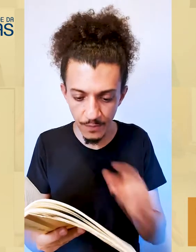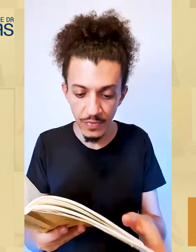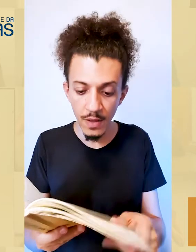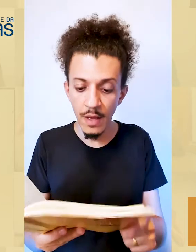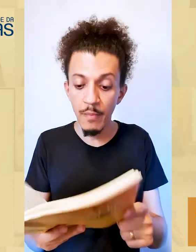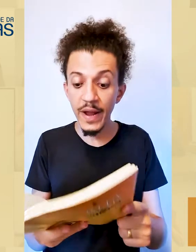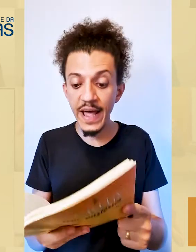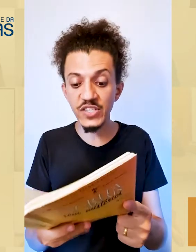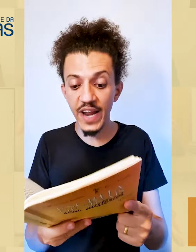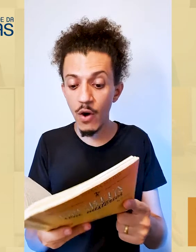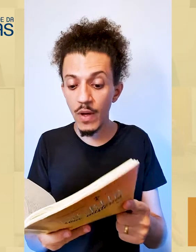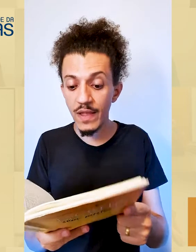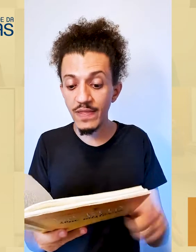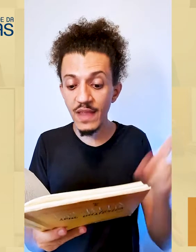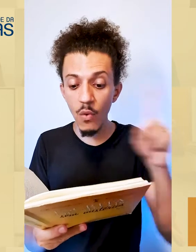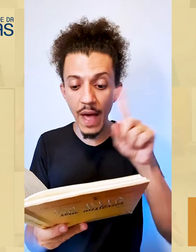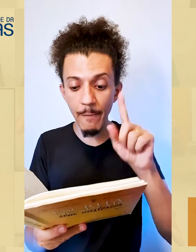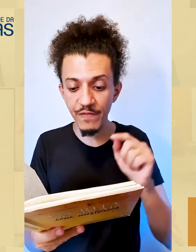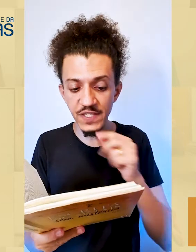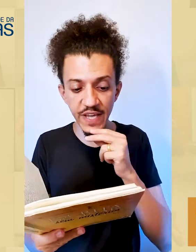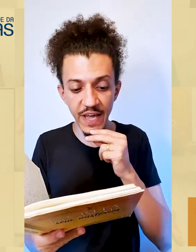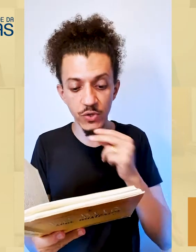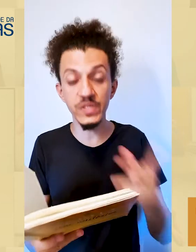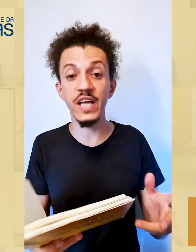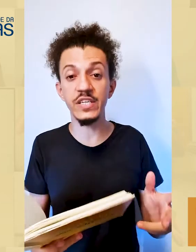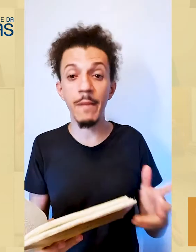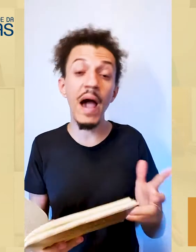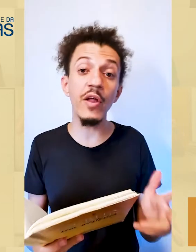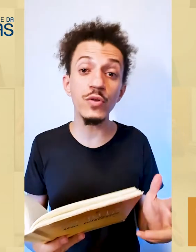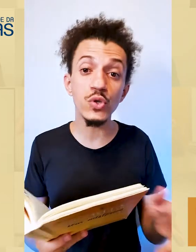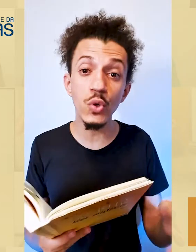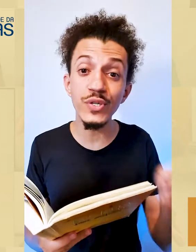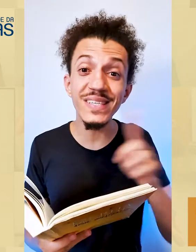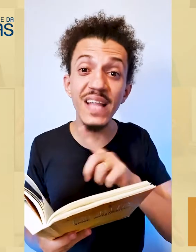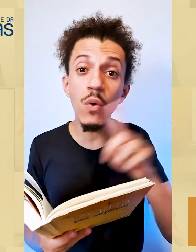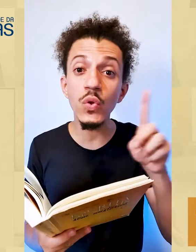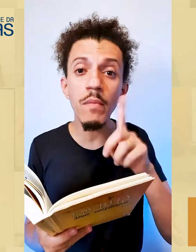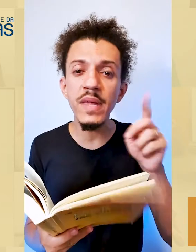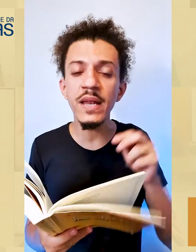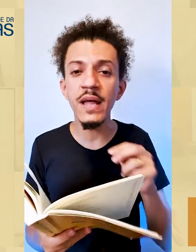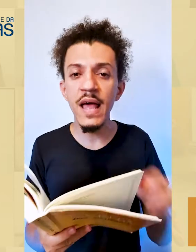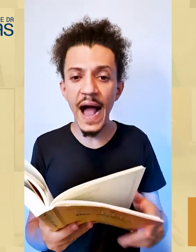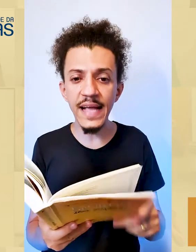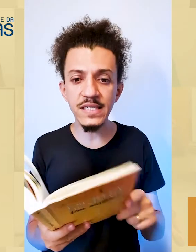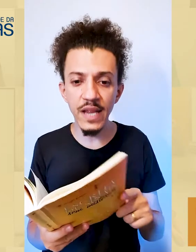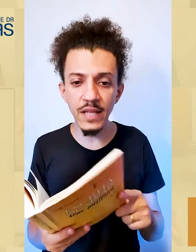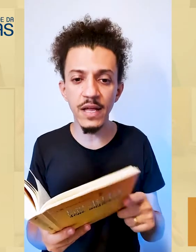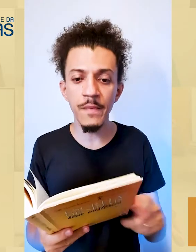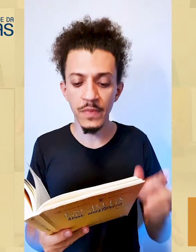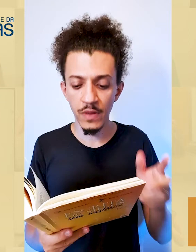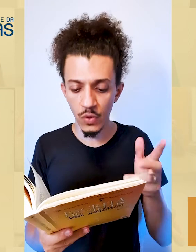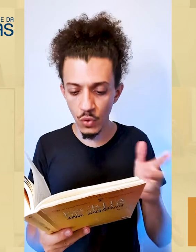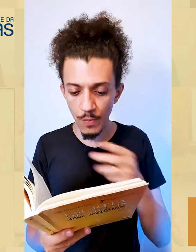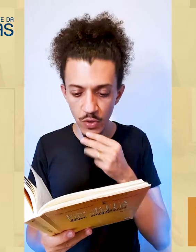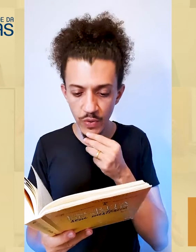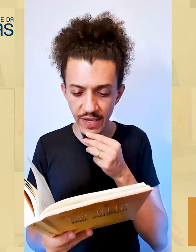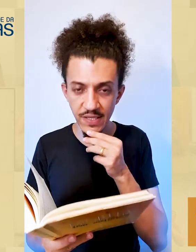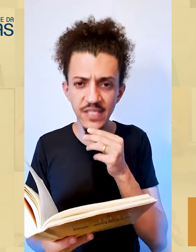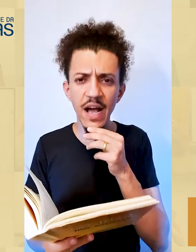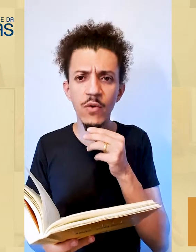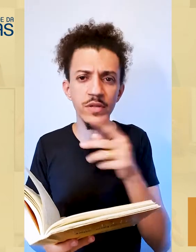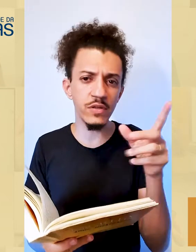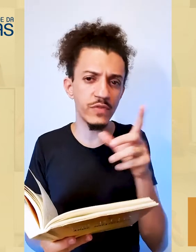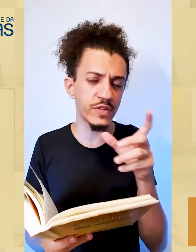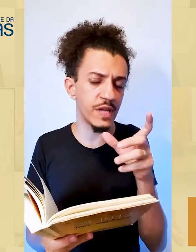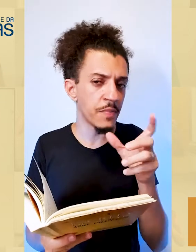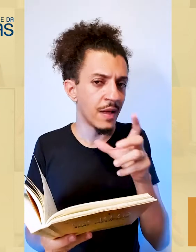escrito. Porém, em geral, não é proficiente, ou seja, a maioria dos surdos não domina a escrita do português. Se